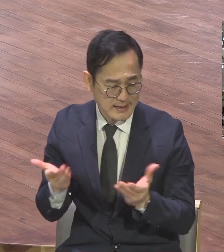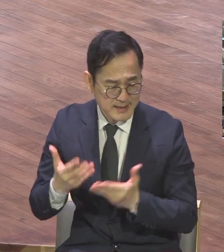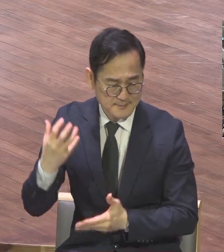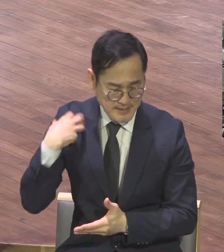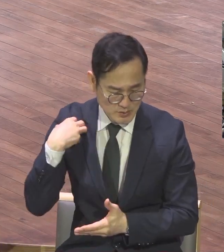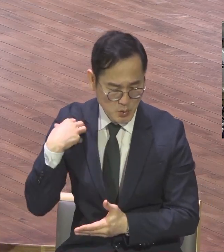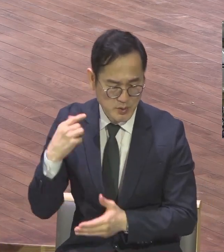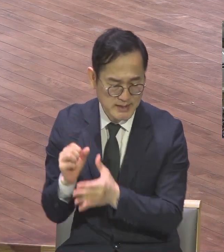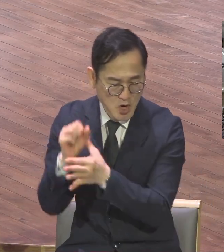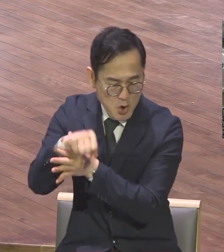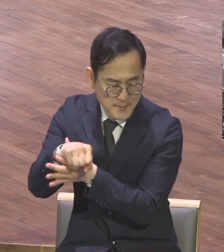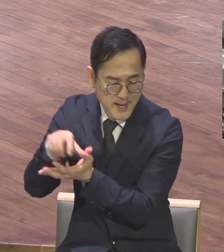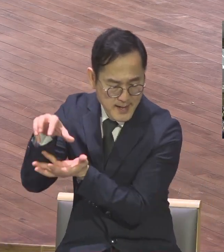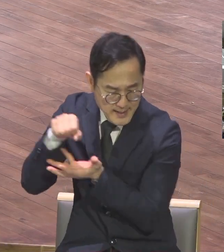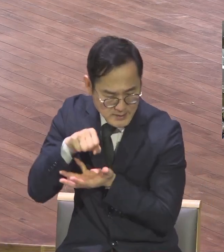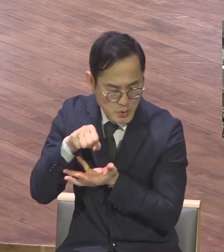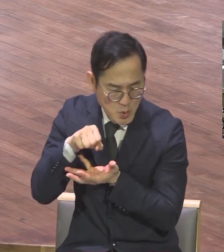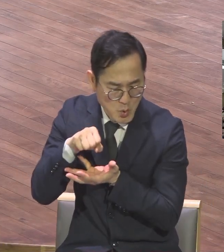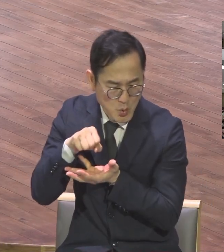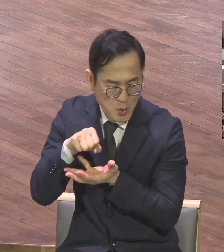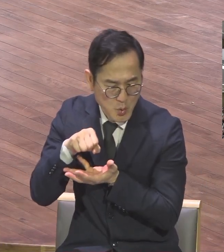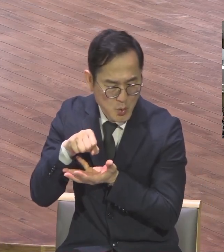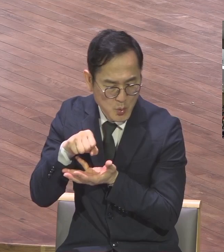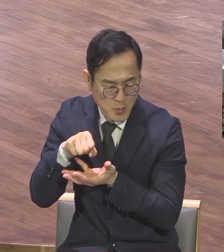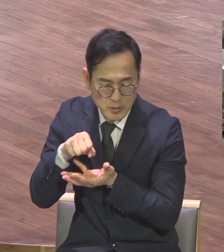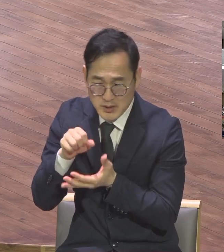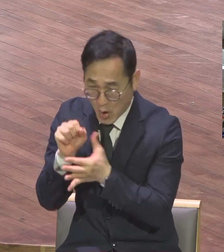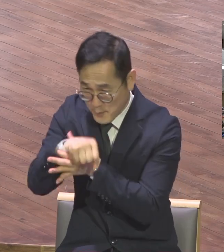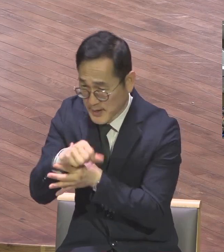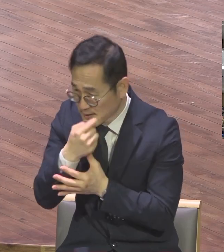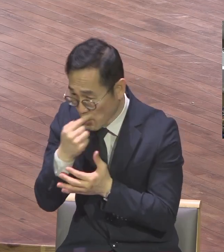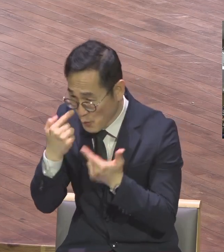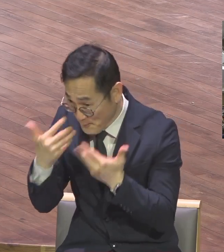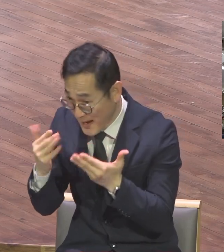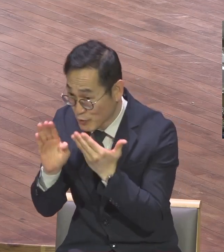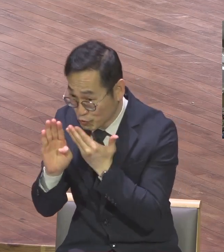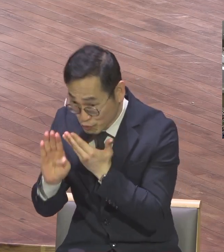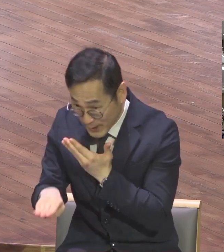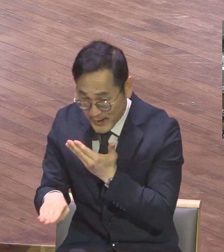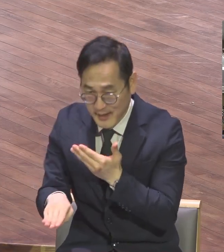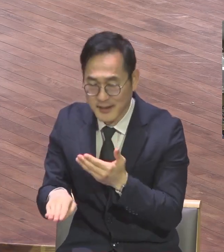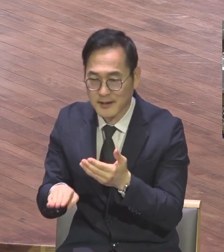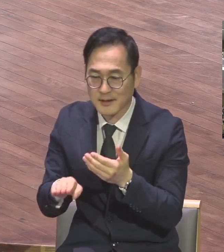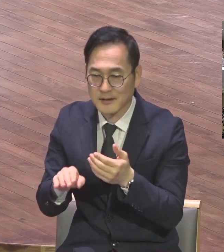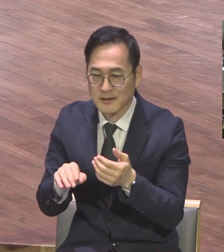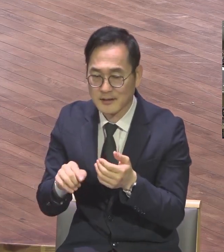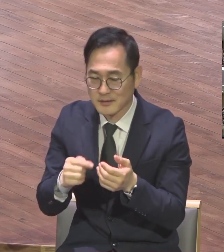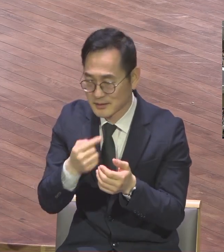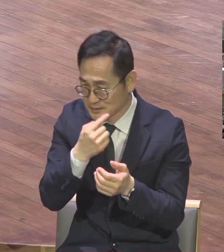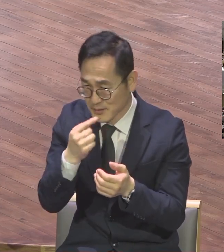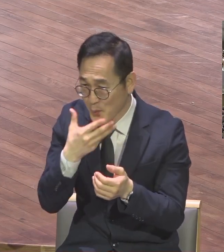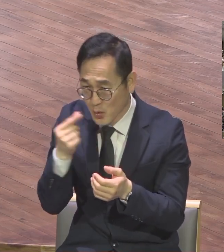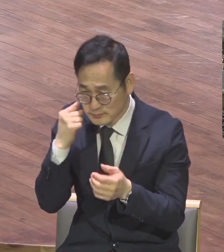마치고 이 열매를 그들에게 확증한 후에 너희에게 들렸다가 서바나로 가리라.